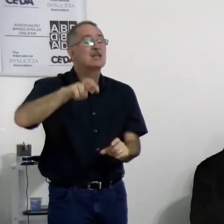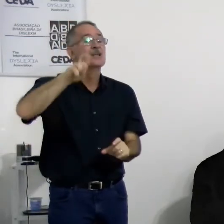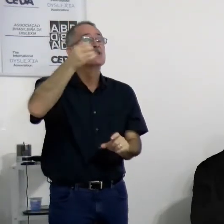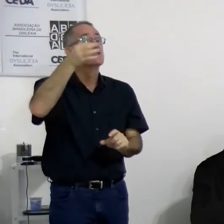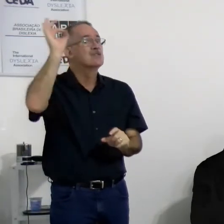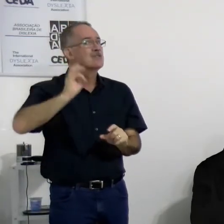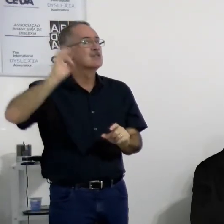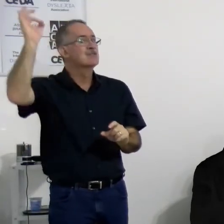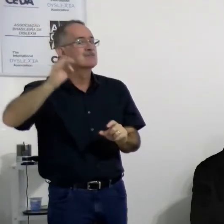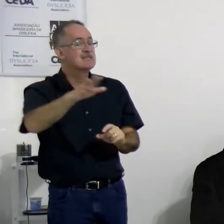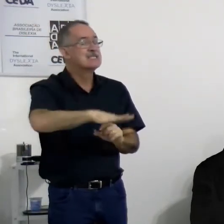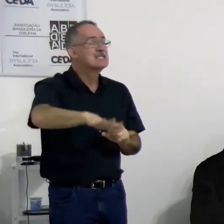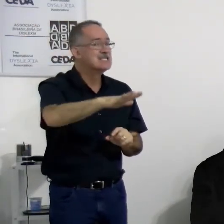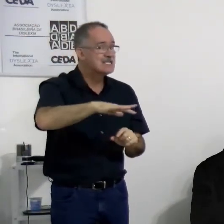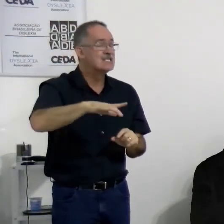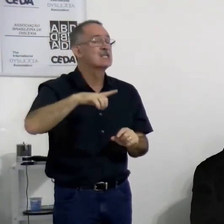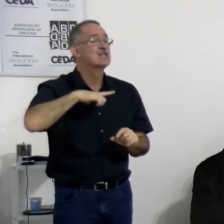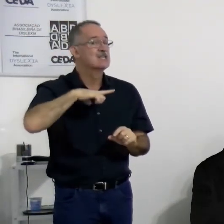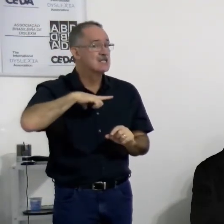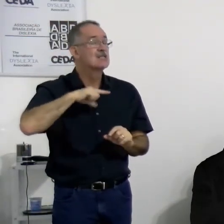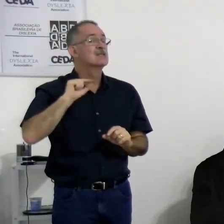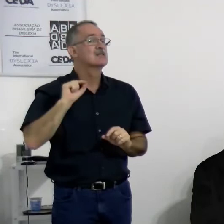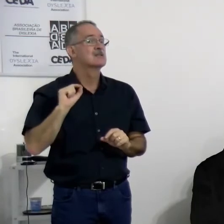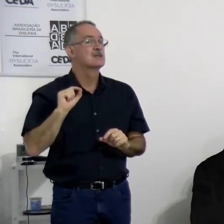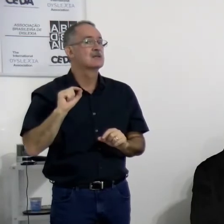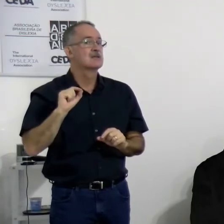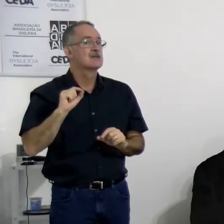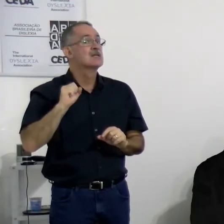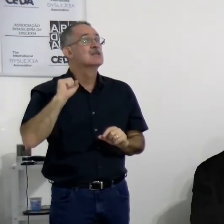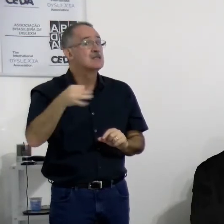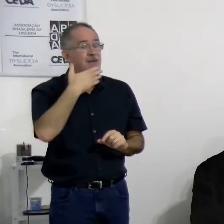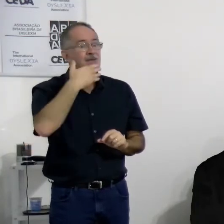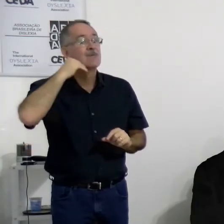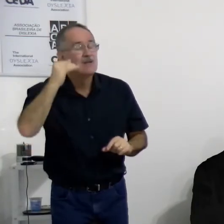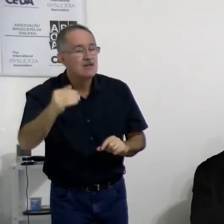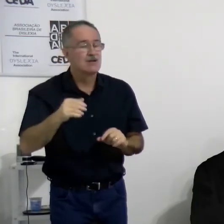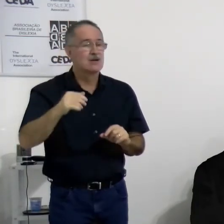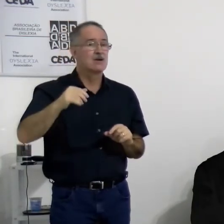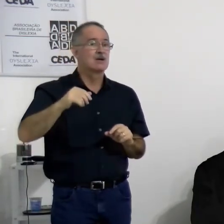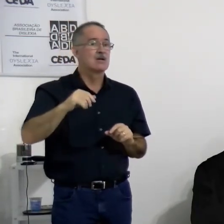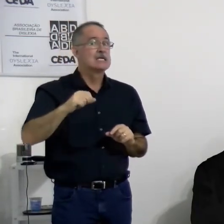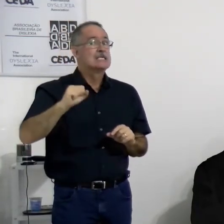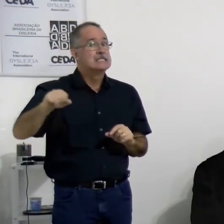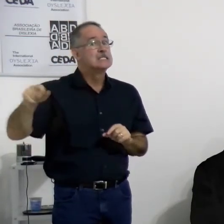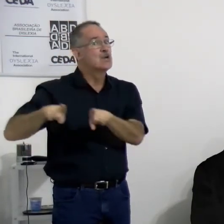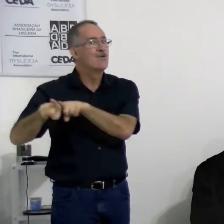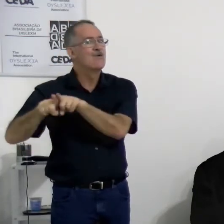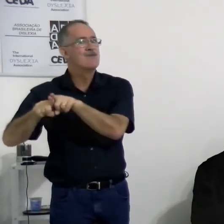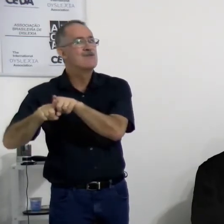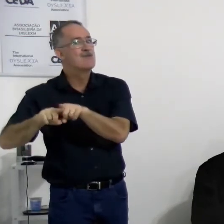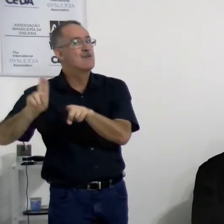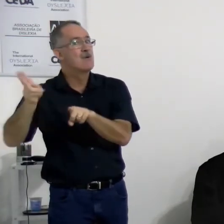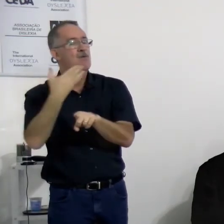a criança em risco tem 50% de maior chance de vir a desenvolver dislexia se ela tiver um irmão disléxico ou um